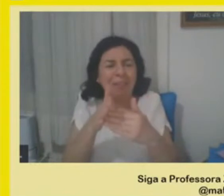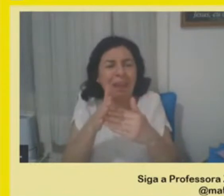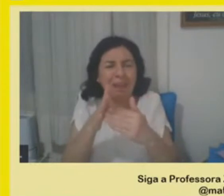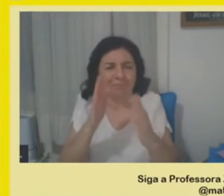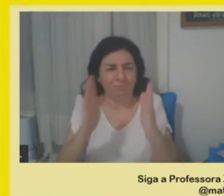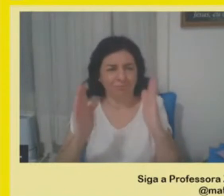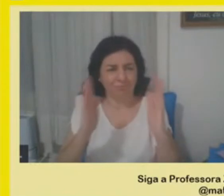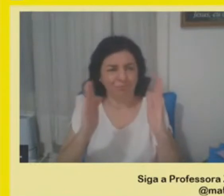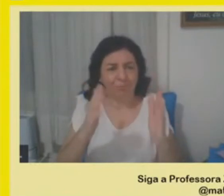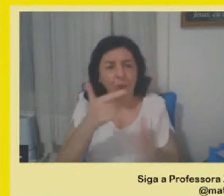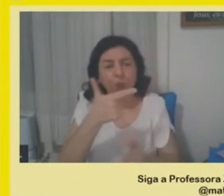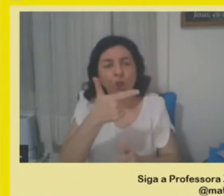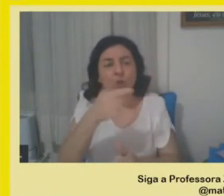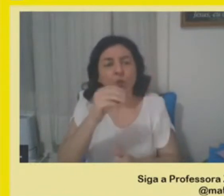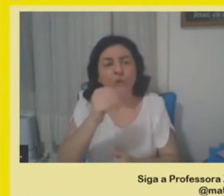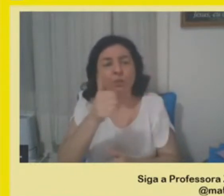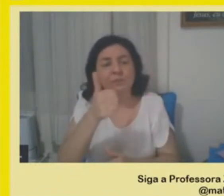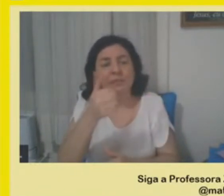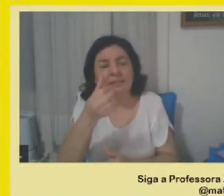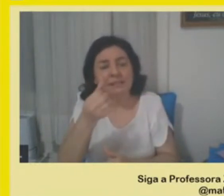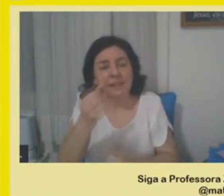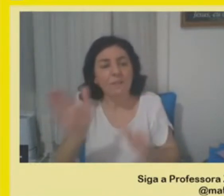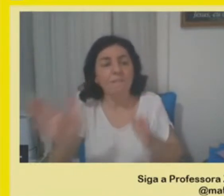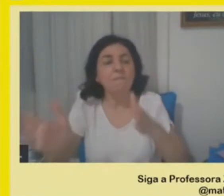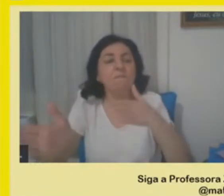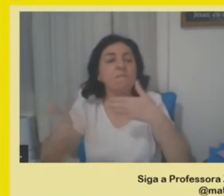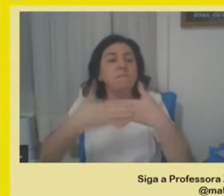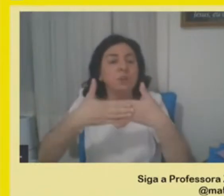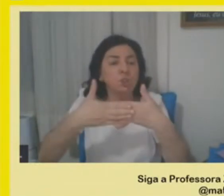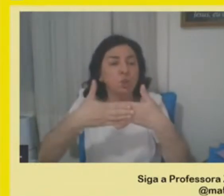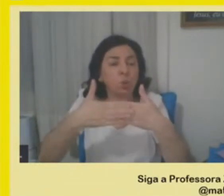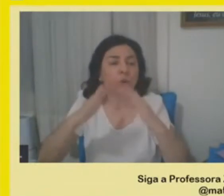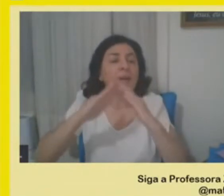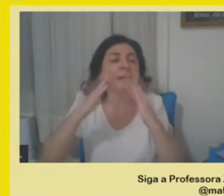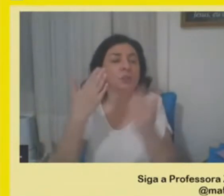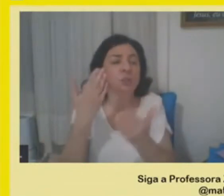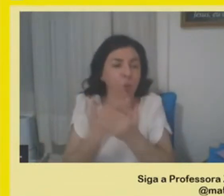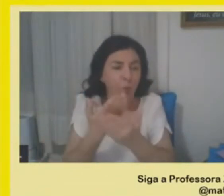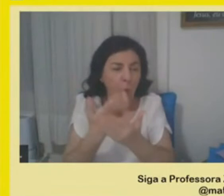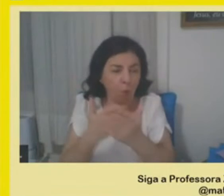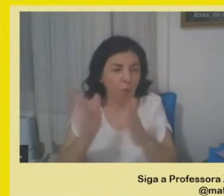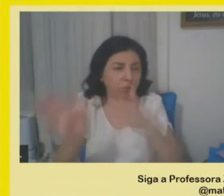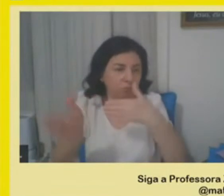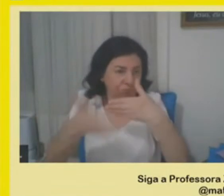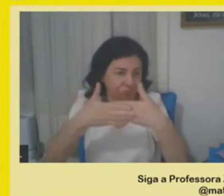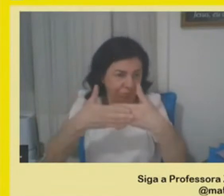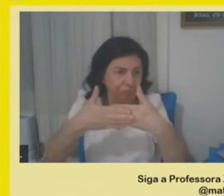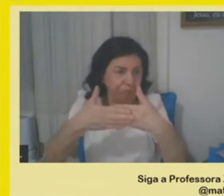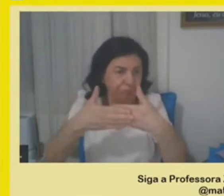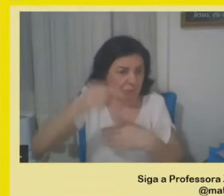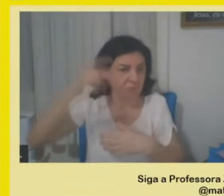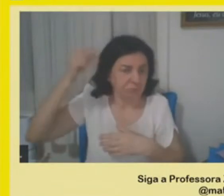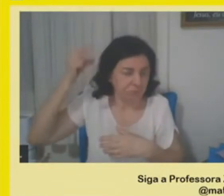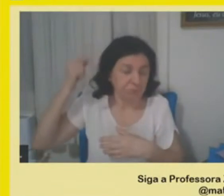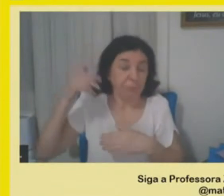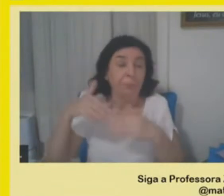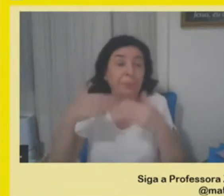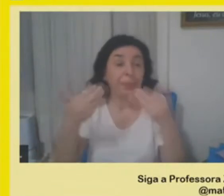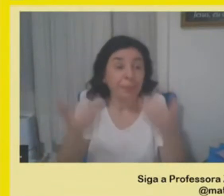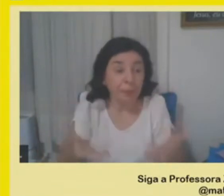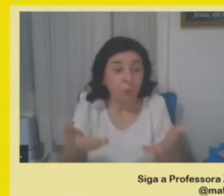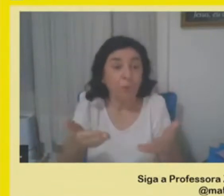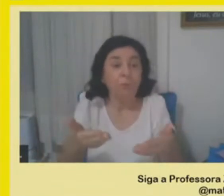na verdade eu comecei em 2014, né, neste período, e daí fechou a